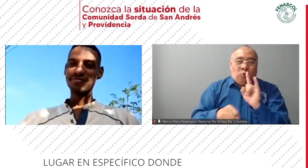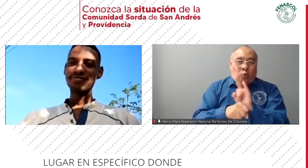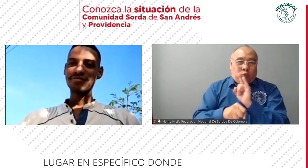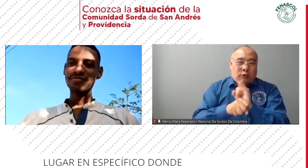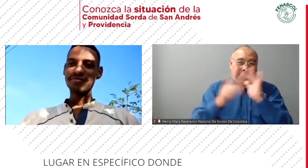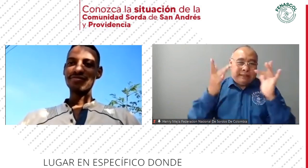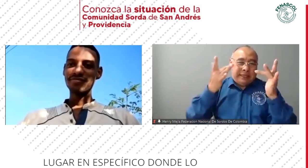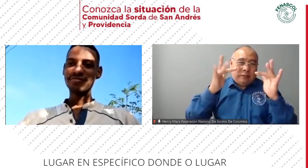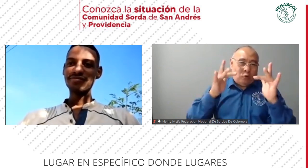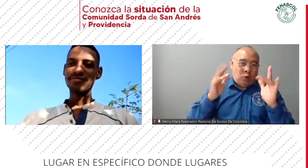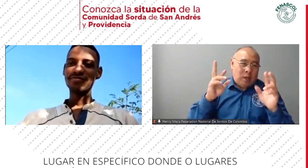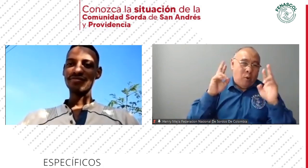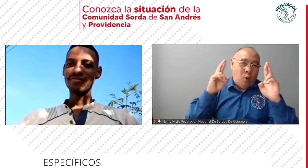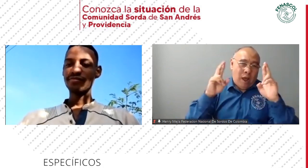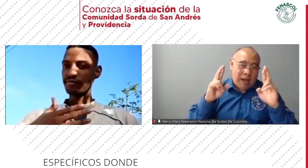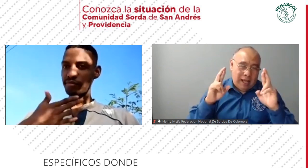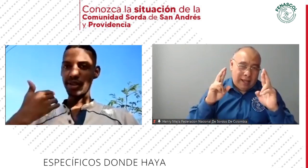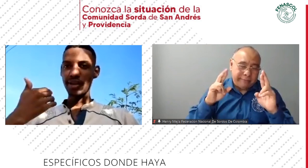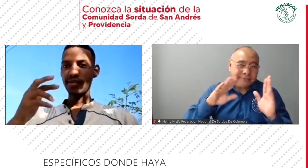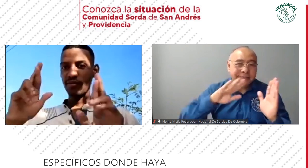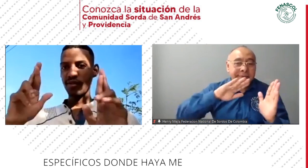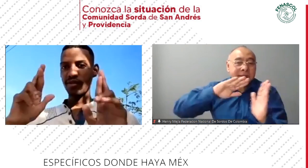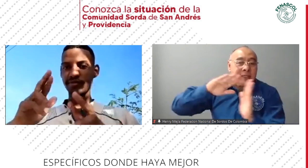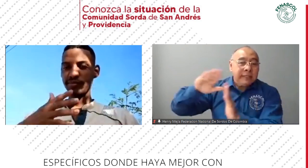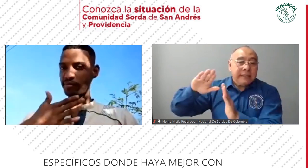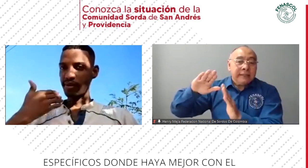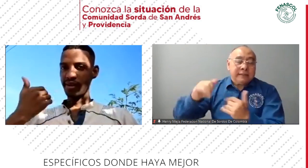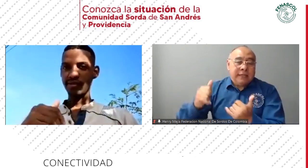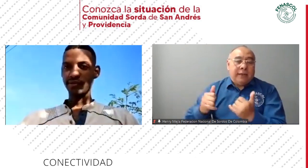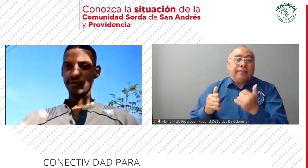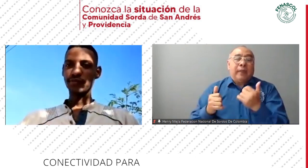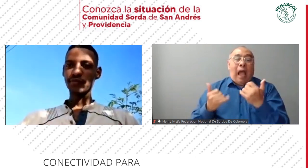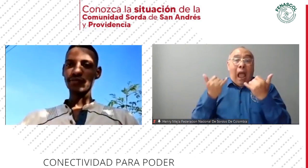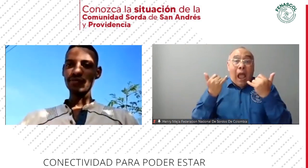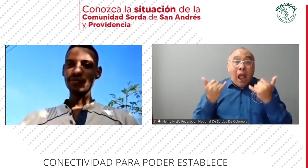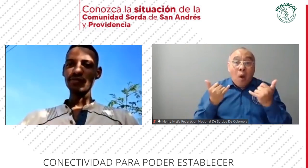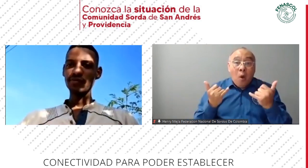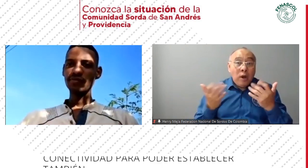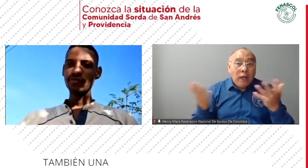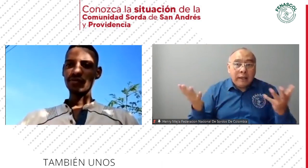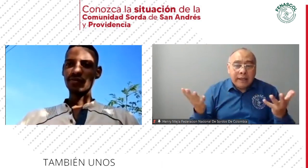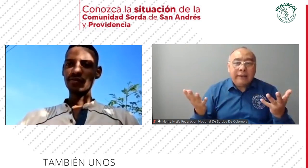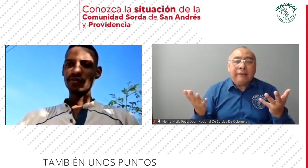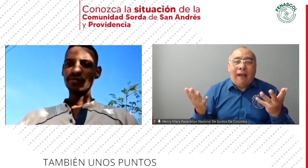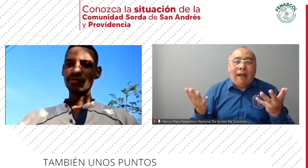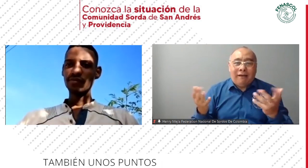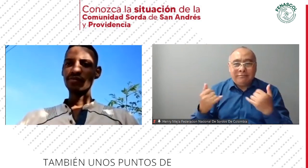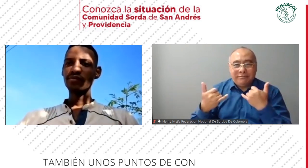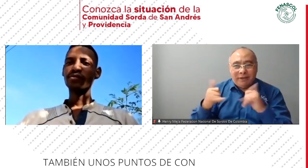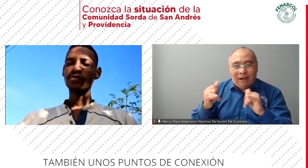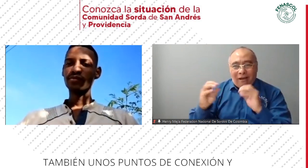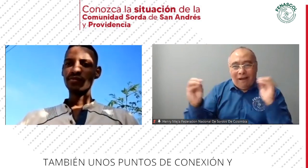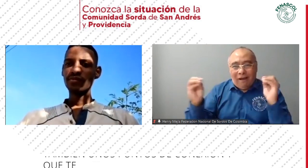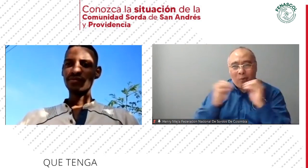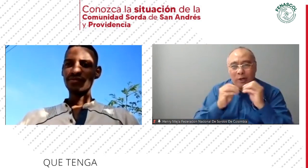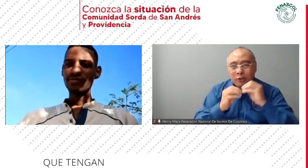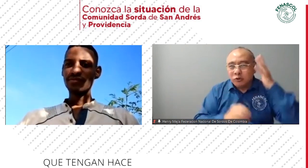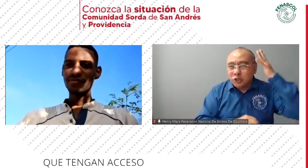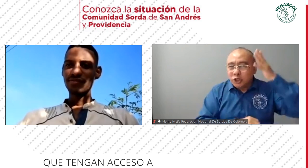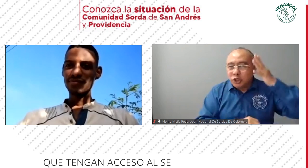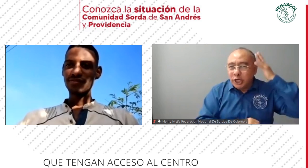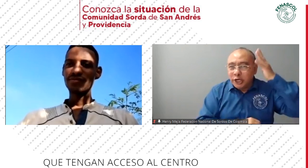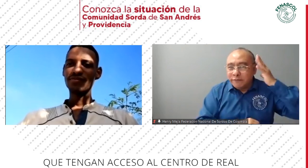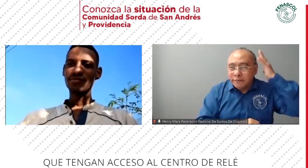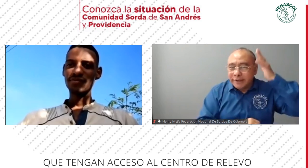o lugares específicos donde haya mejor conectividad para poder establecer también unos puntos de conexión y que tengan acceso